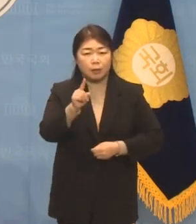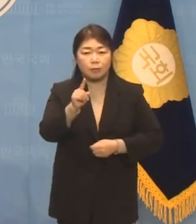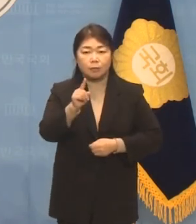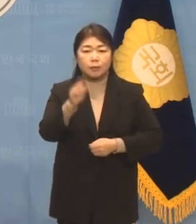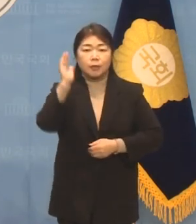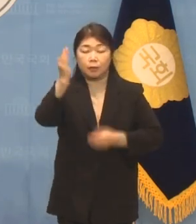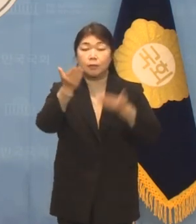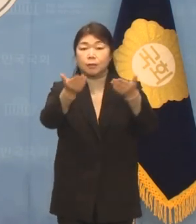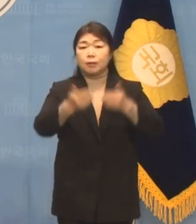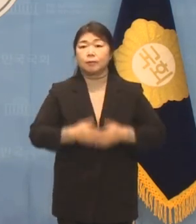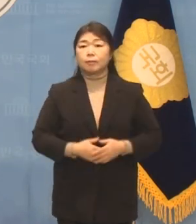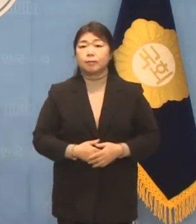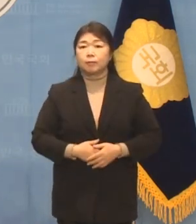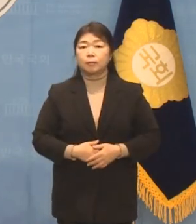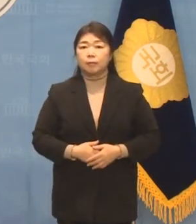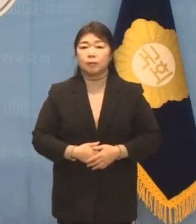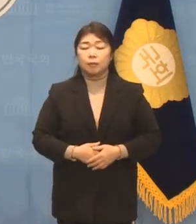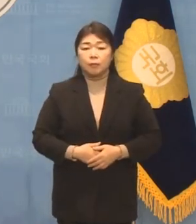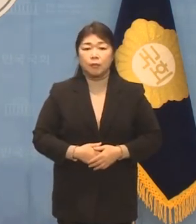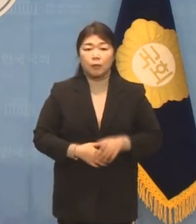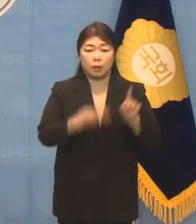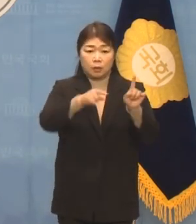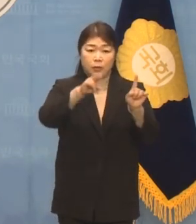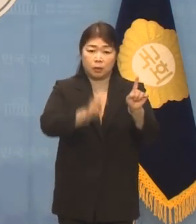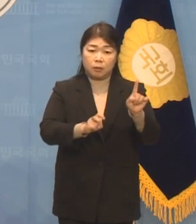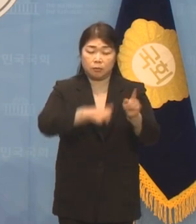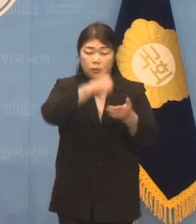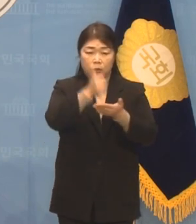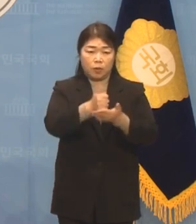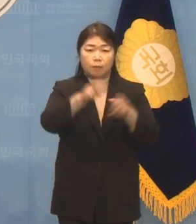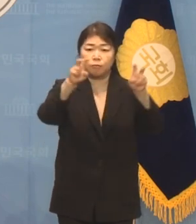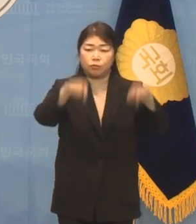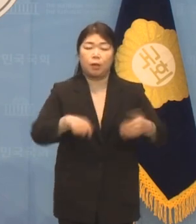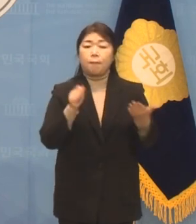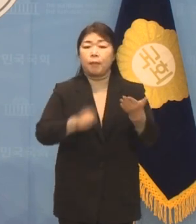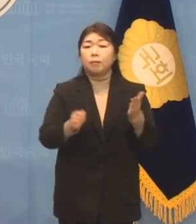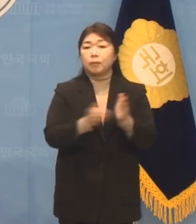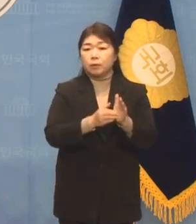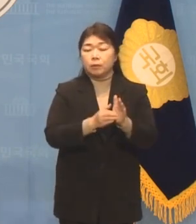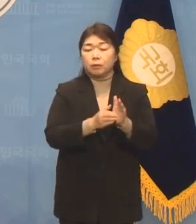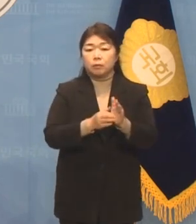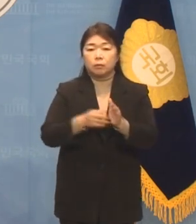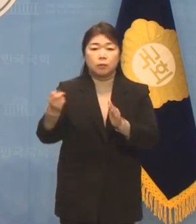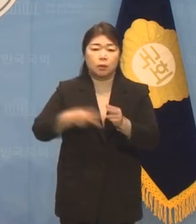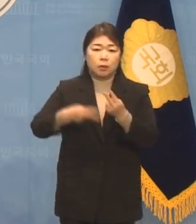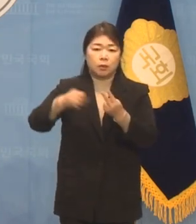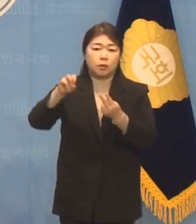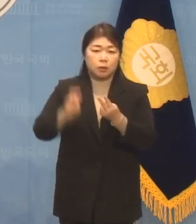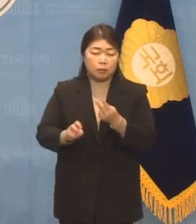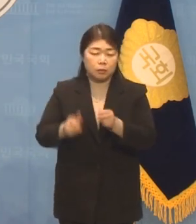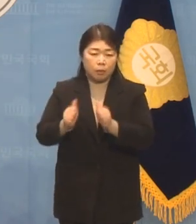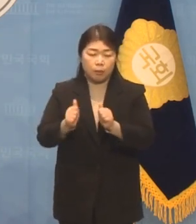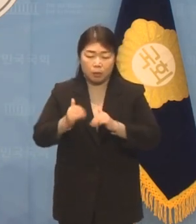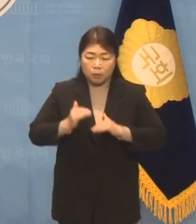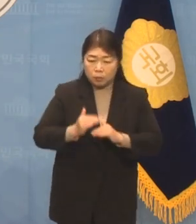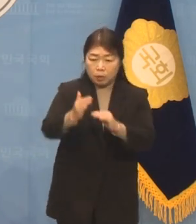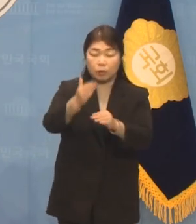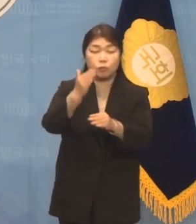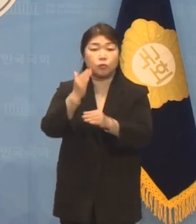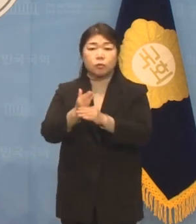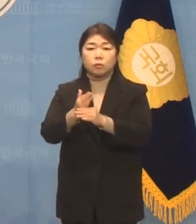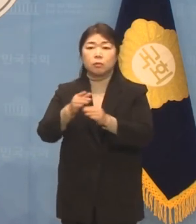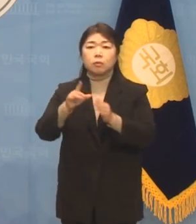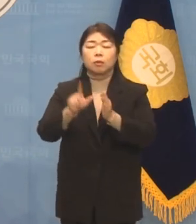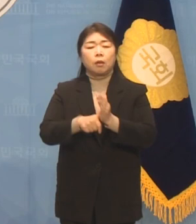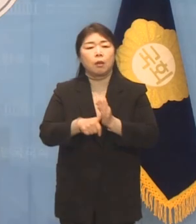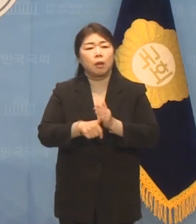소개해드리겠습니다. 1심 무죄 판결 이후 2심 재판이 한참 진행되던 중